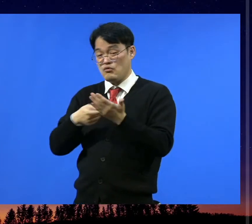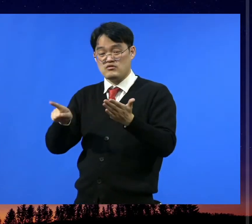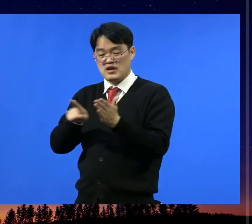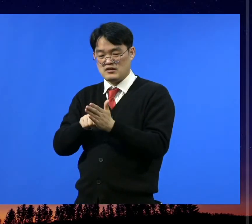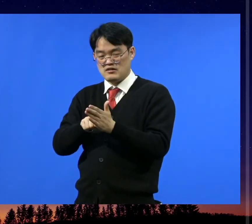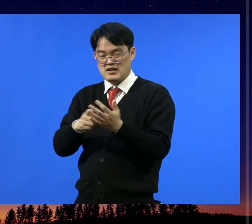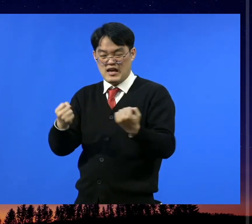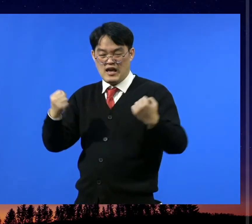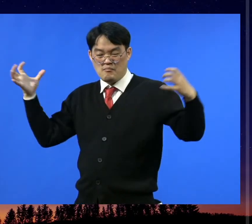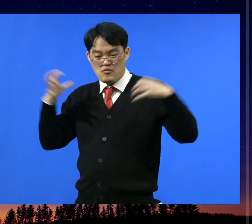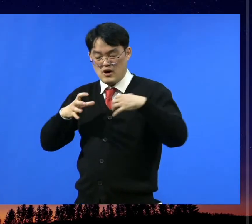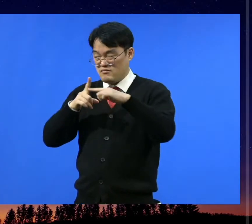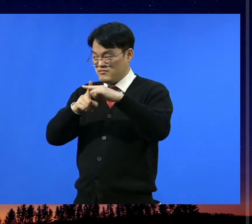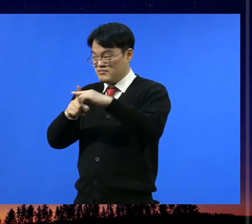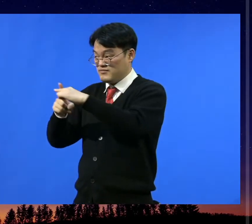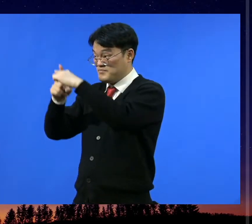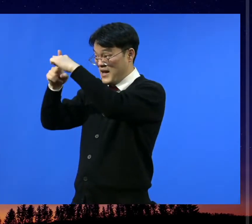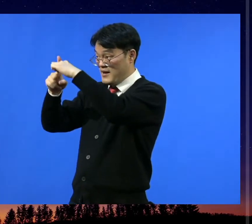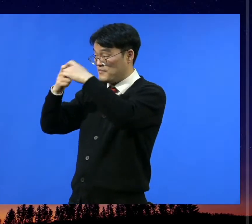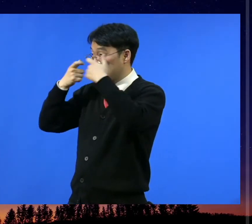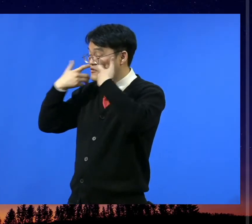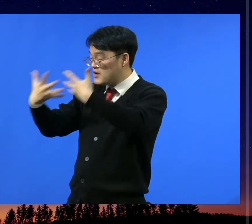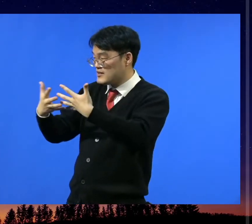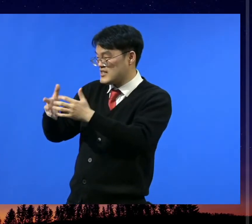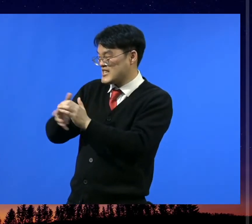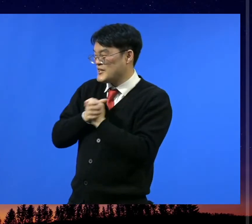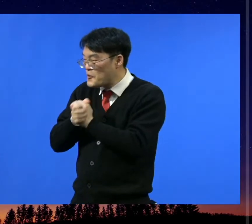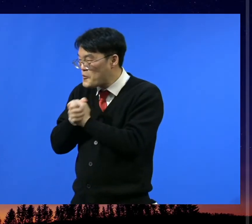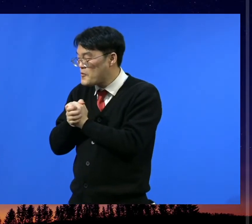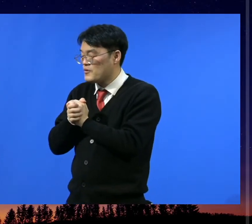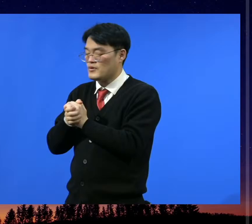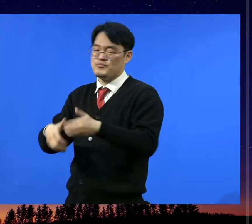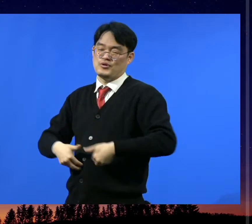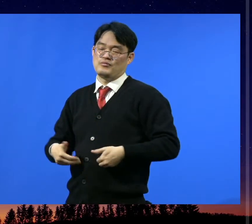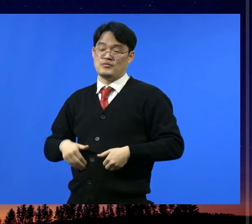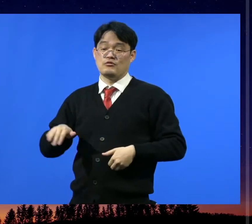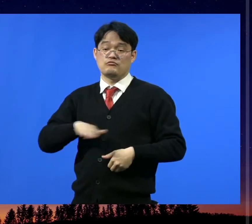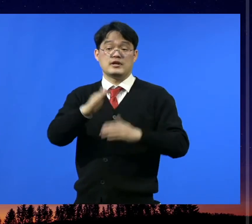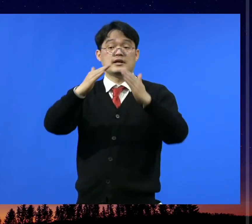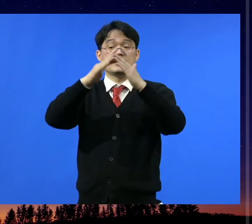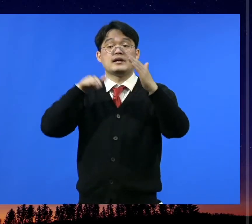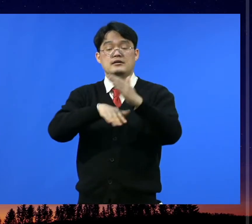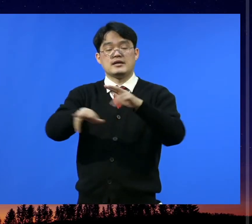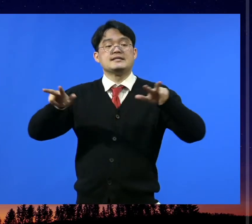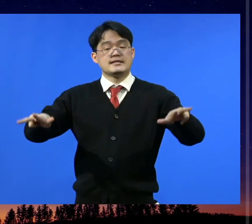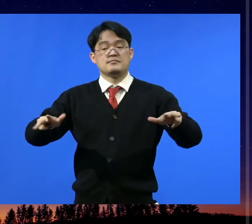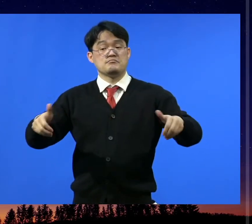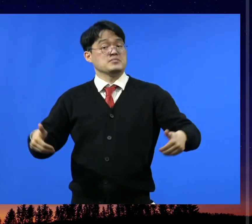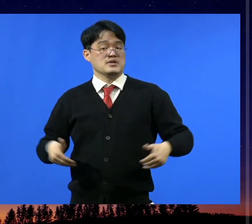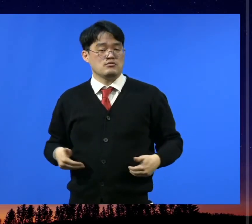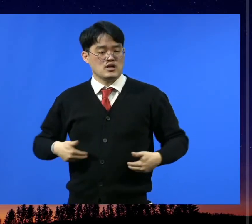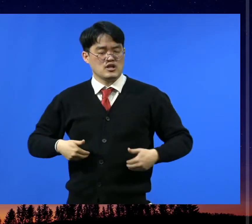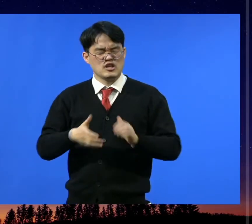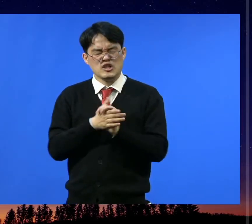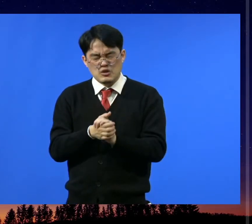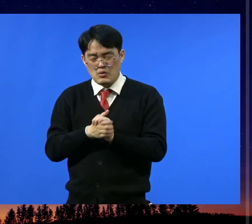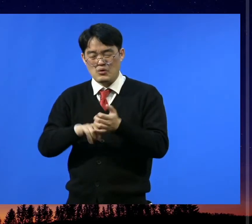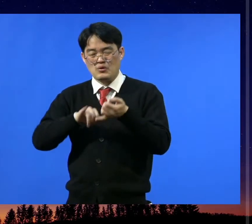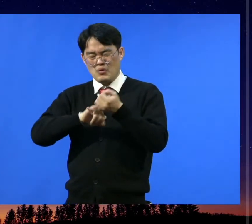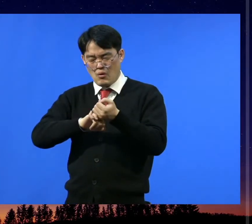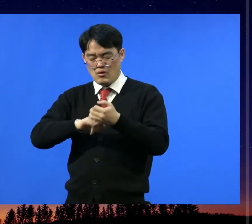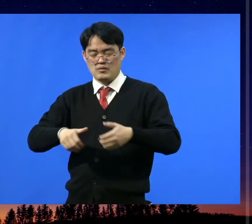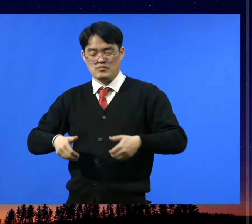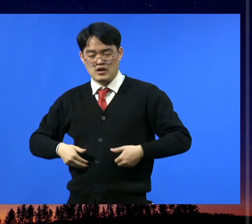기도가 들어야 되는 거죠. 우리 가정에 관해서도 마찬가지예요. 오늘 과정의 핵심적인 그 사단의 그 공격의